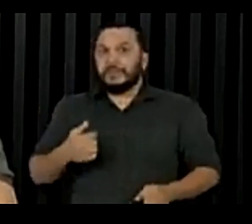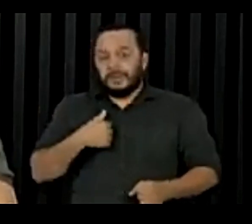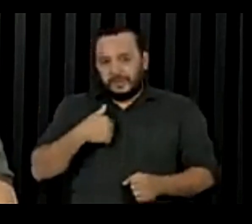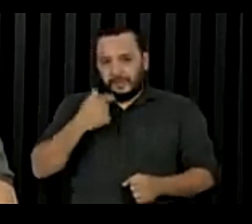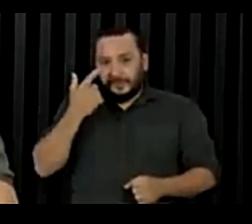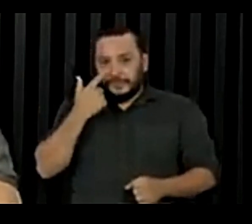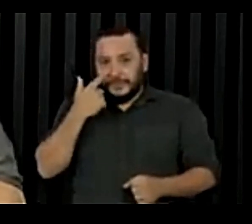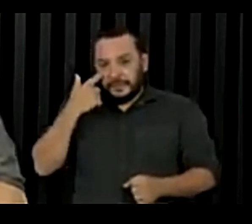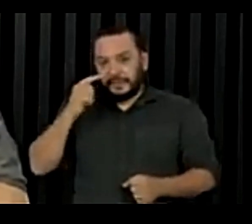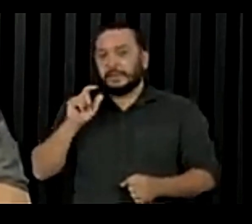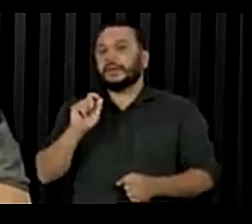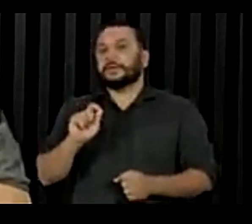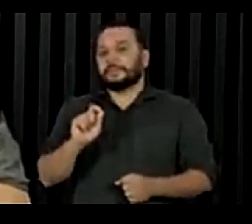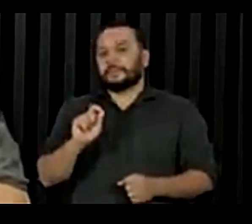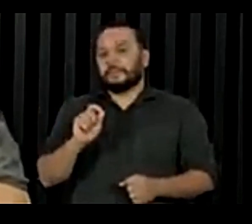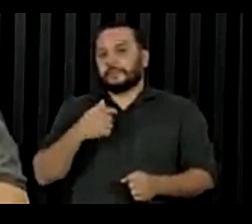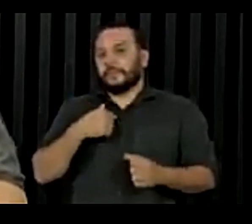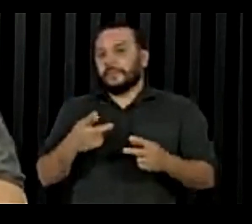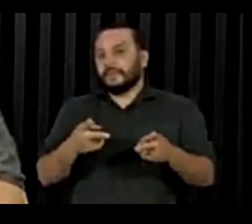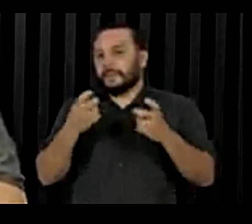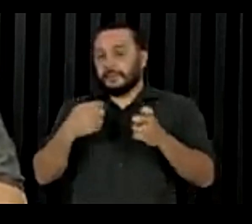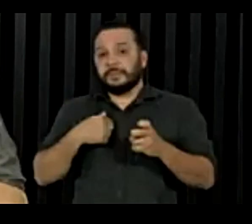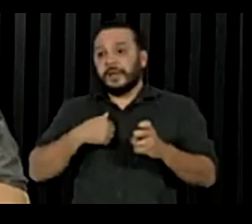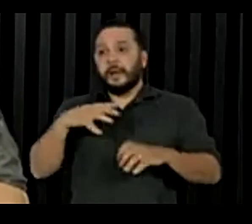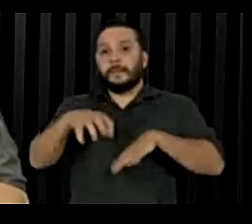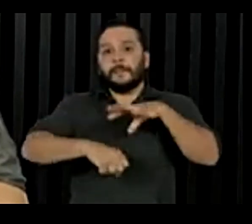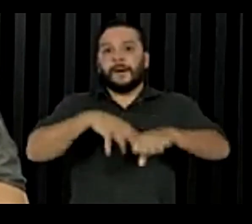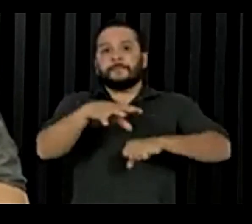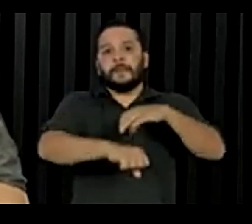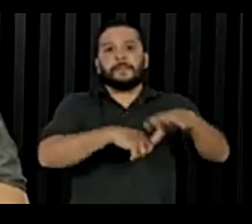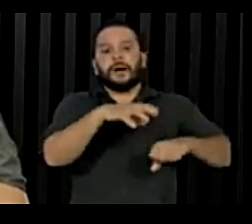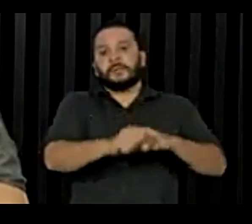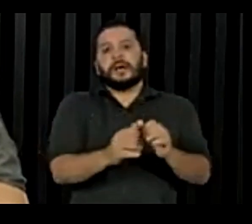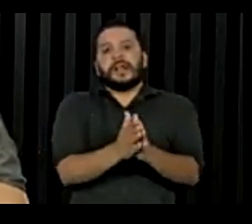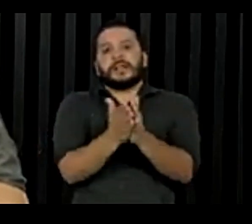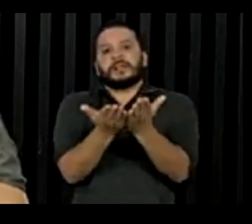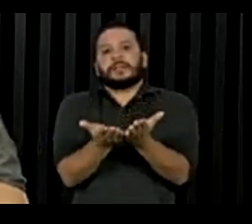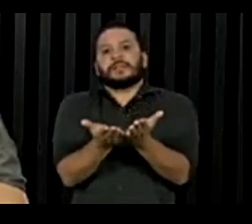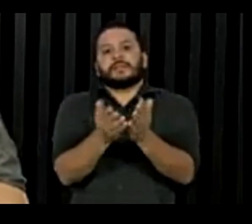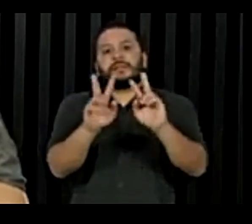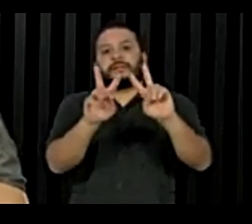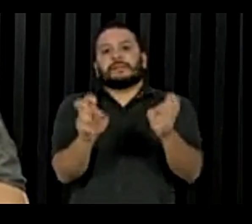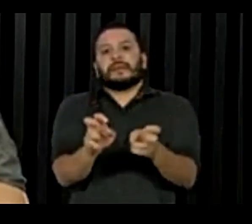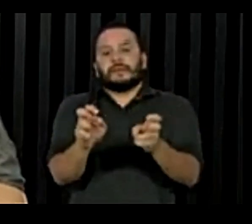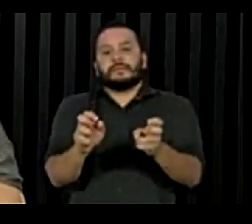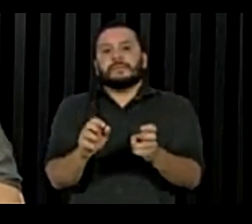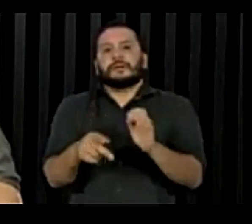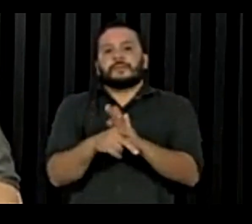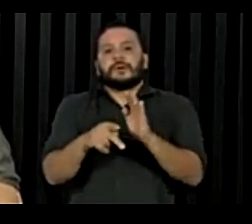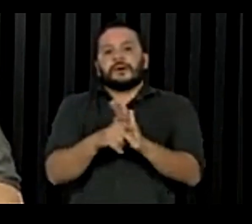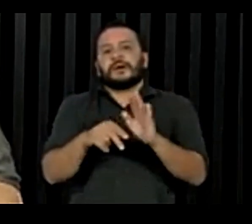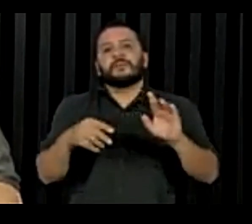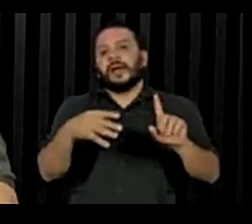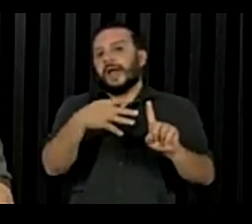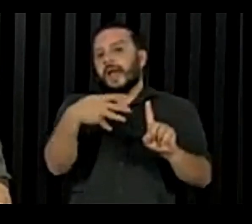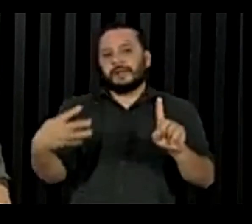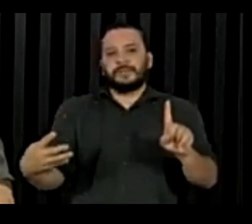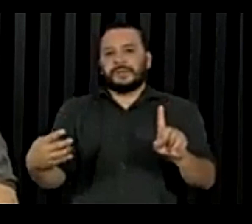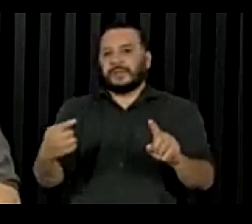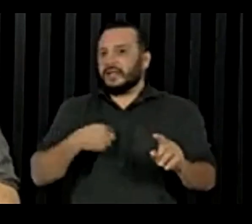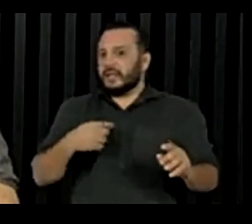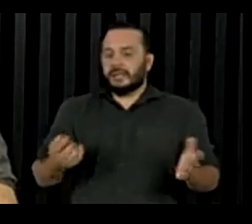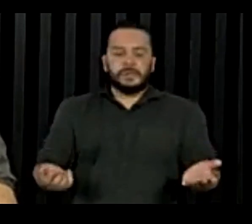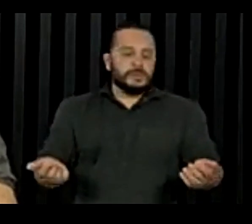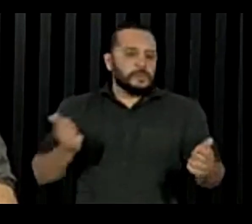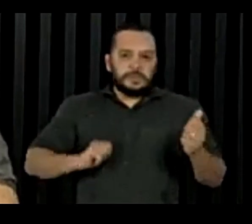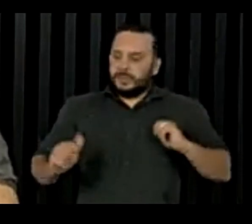outro tamanho e que iam se confiscar todos os livros com temática LGBT da Bienal, aquilo me bateu um desespero.